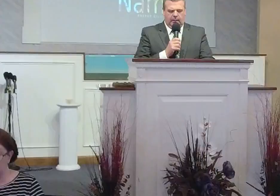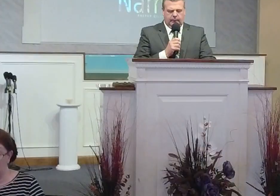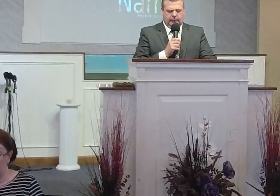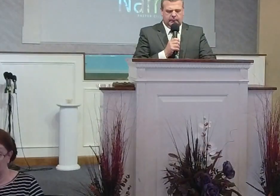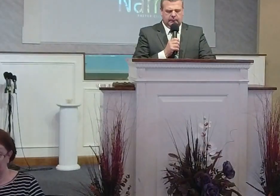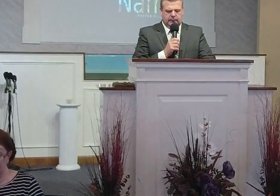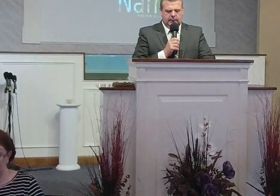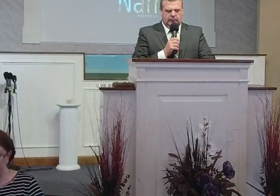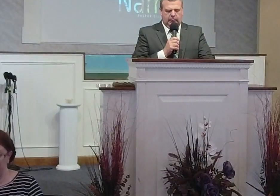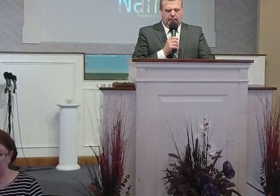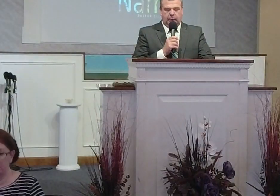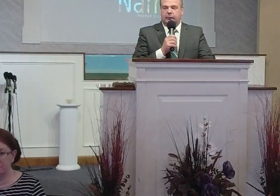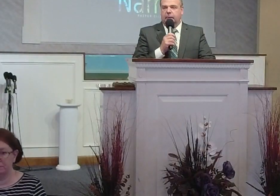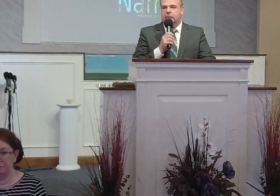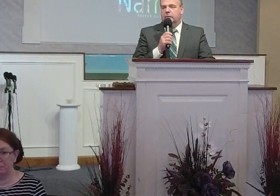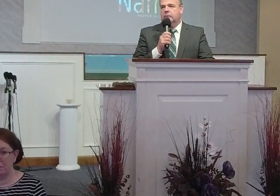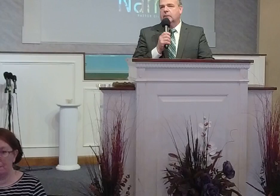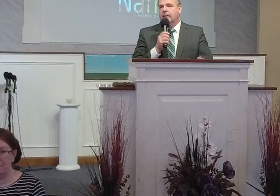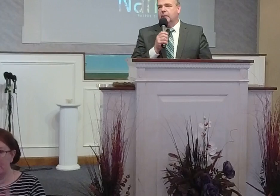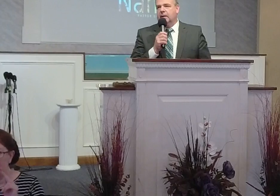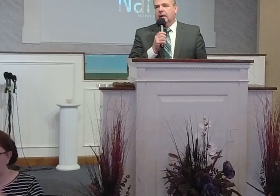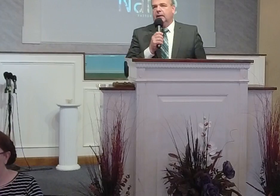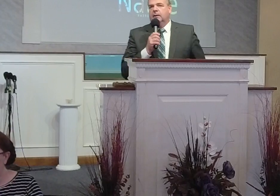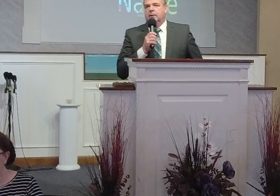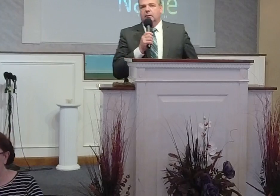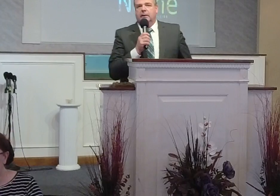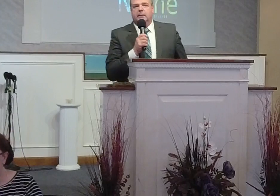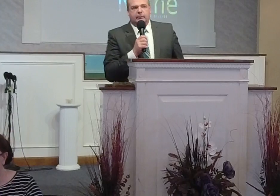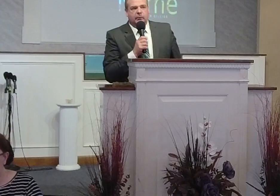buscar y servir a Dios como su creador.